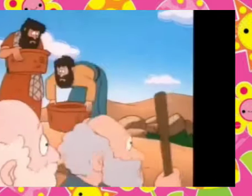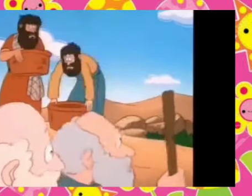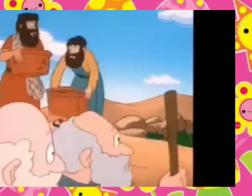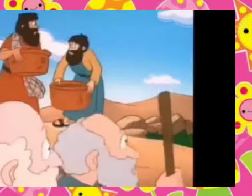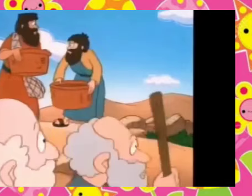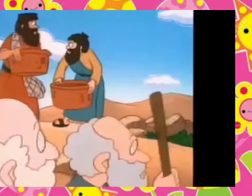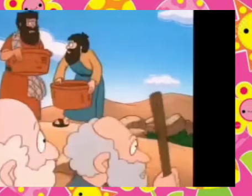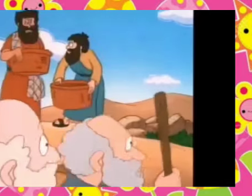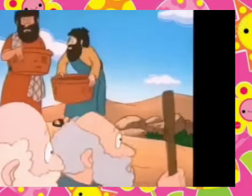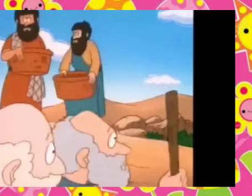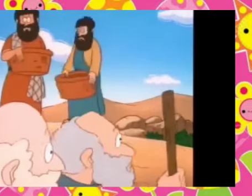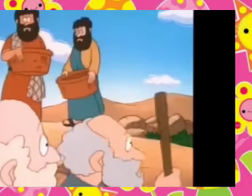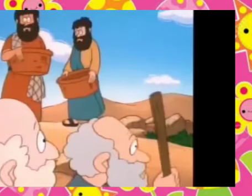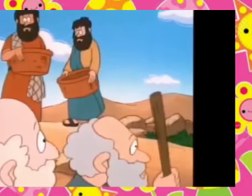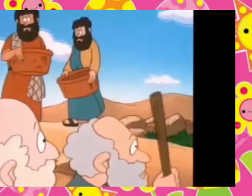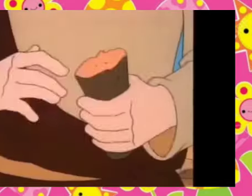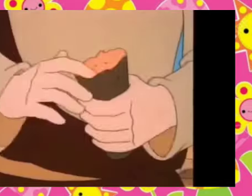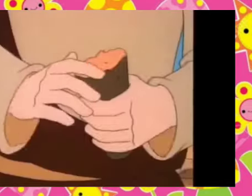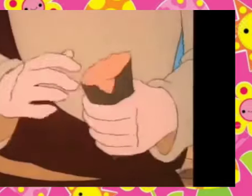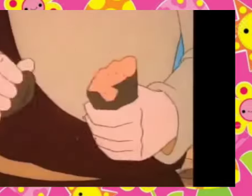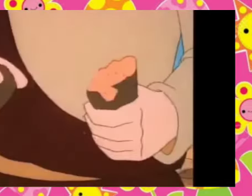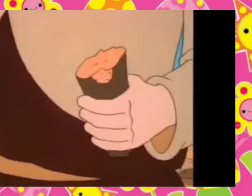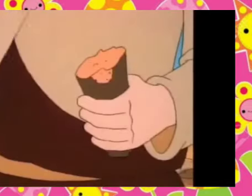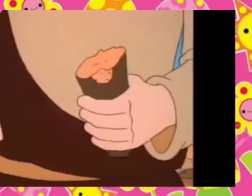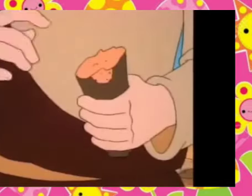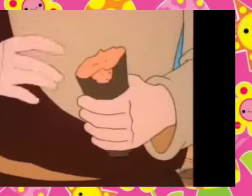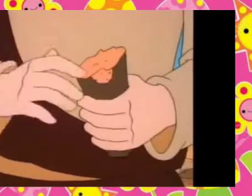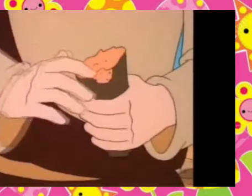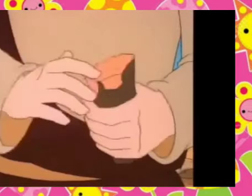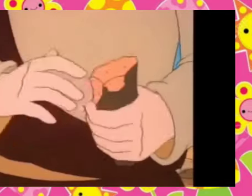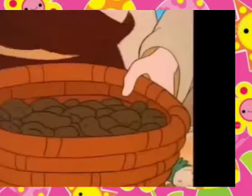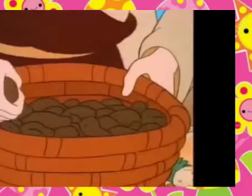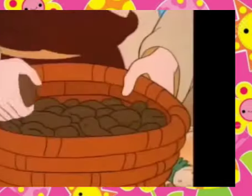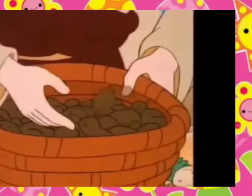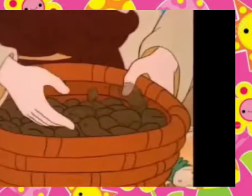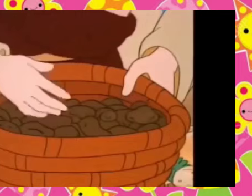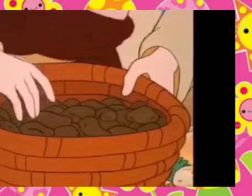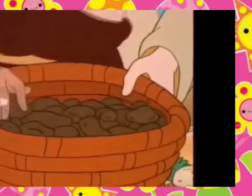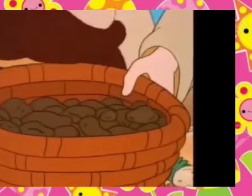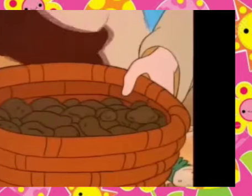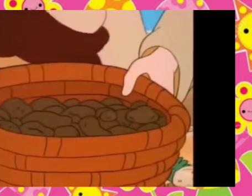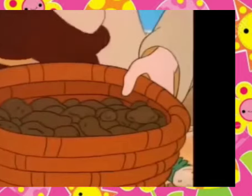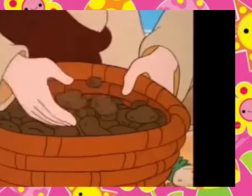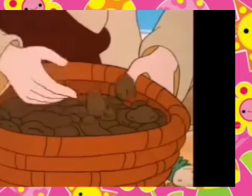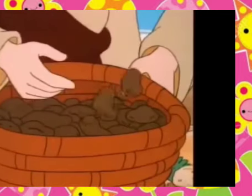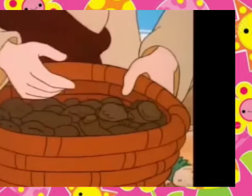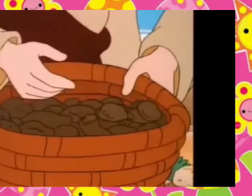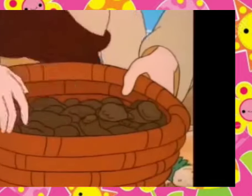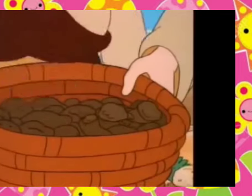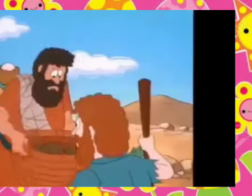Después de bendecir la comida, Jesús se la dio a sus discípulos para que la repartieran. Era tan poca comida, pero alcanzó